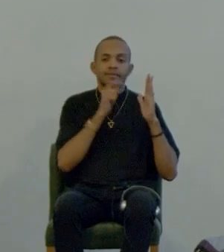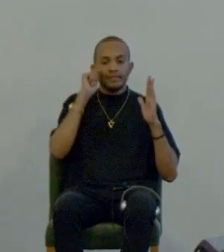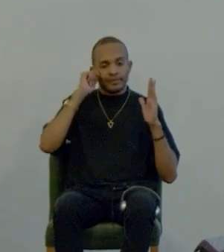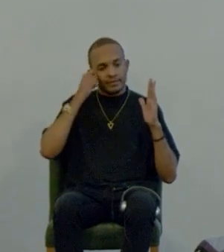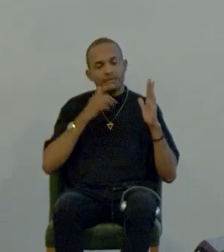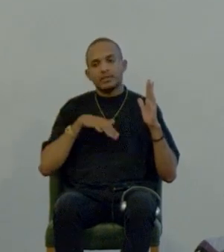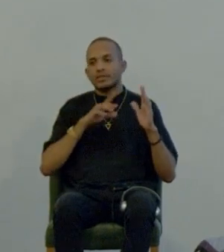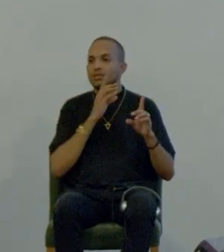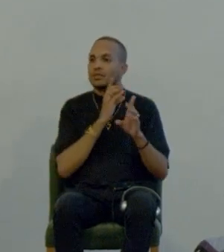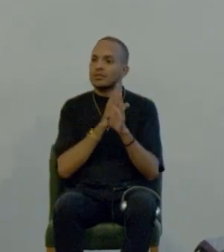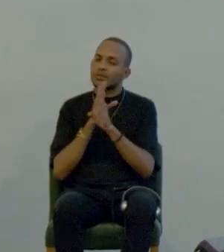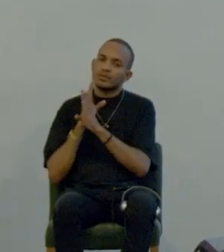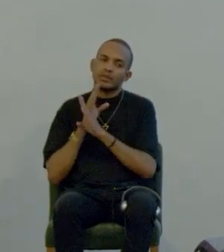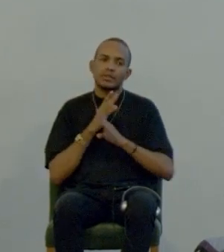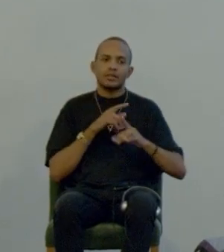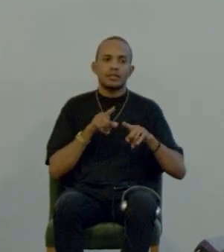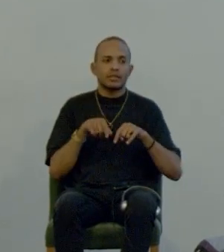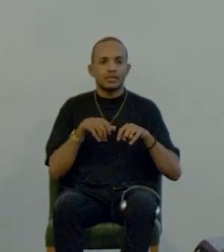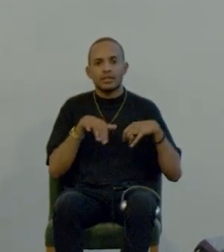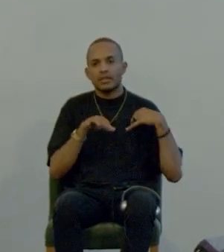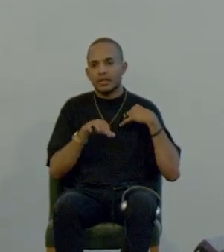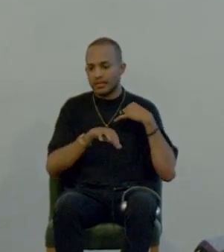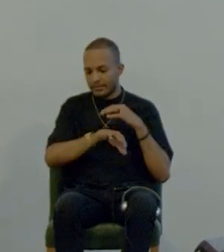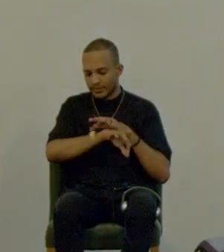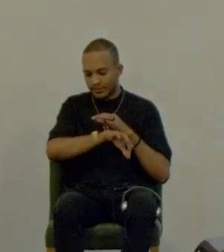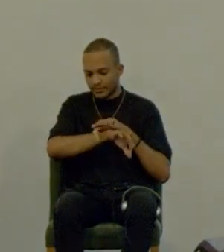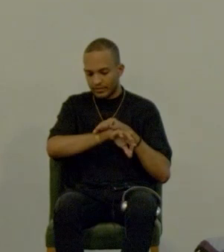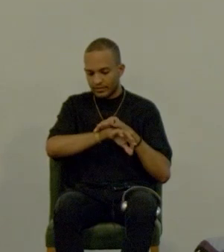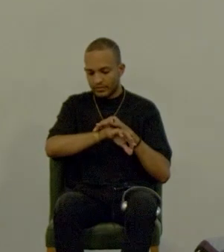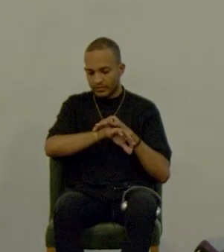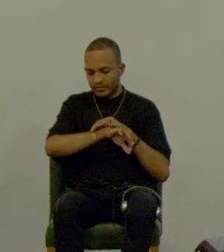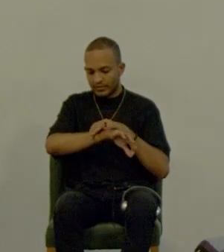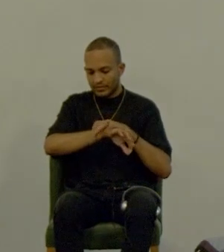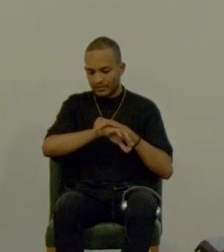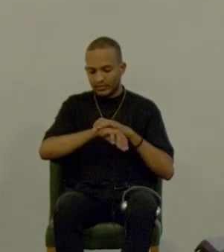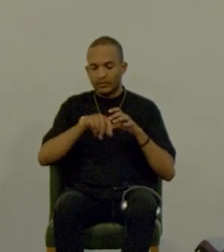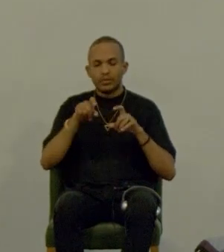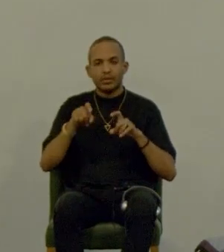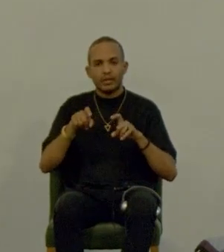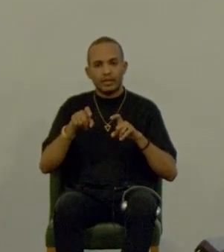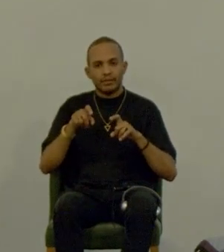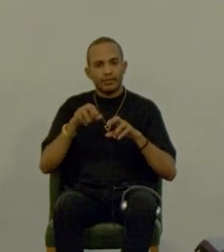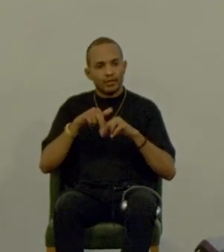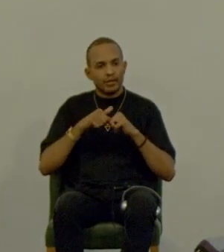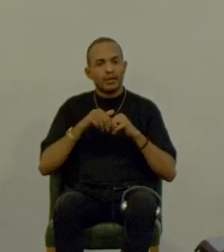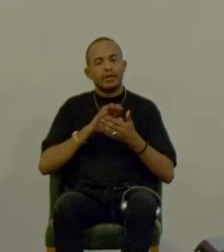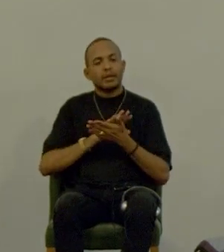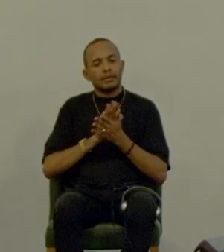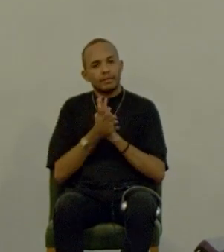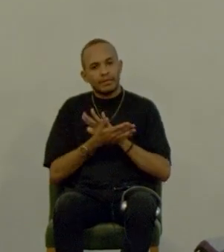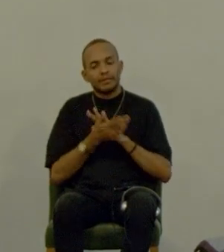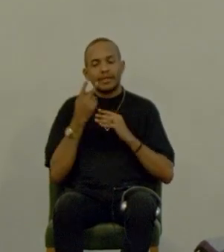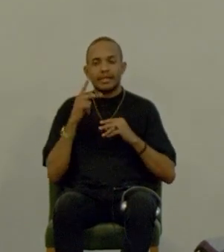pontos onde foram identificados sítios arqueológicos que foram localizados por causa do desmatamento dessa região, a partir da década de 70.